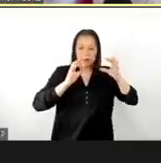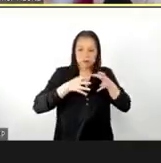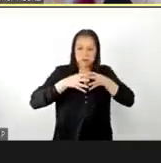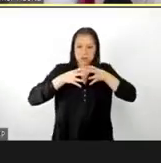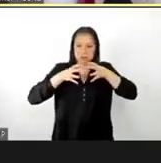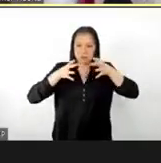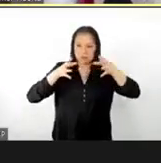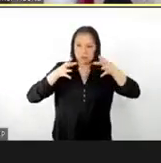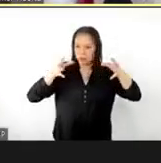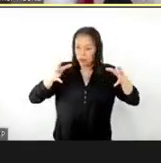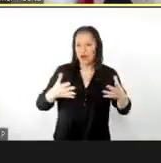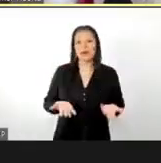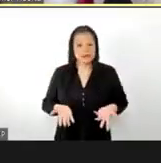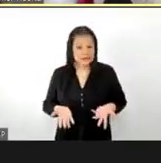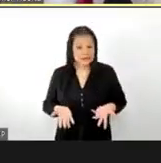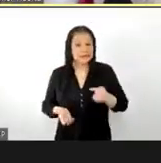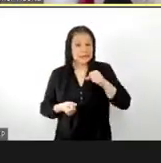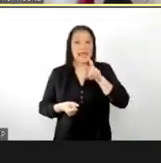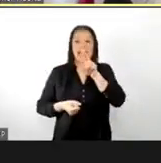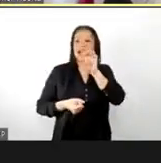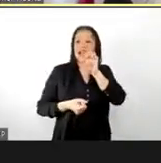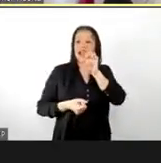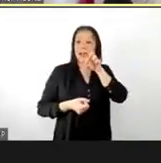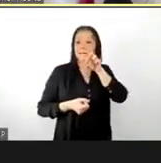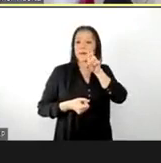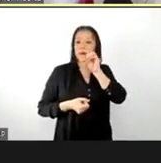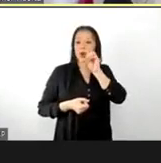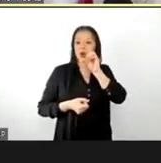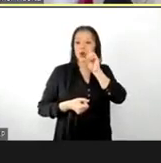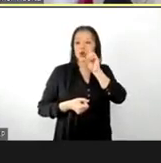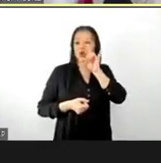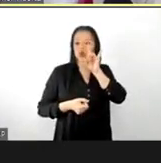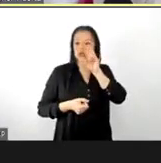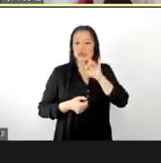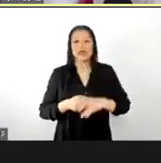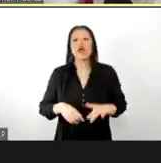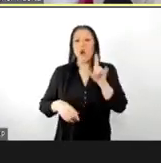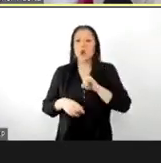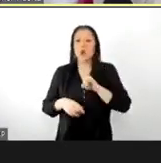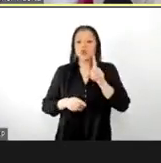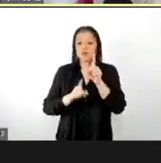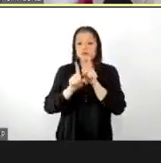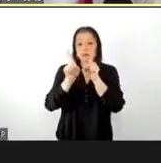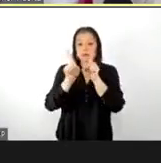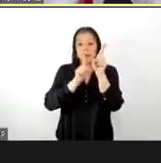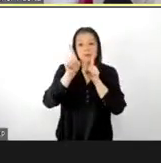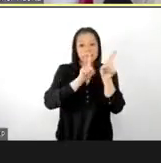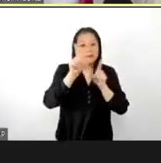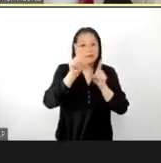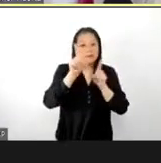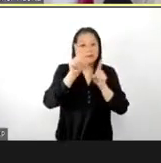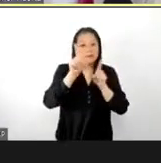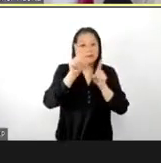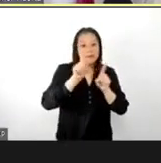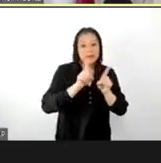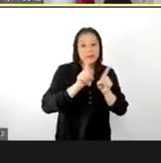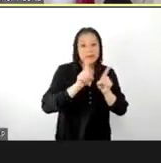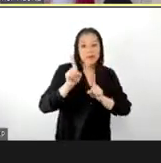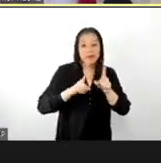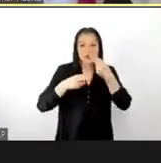sí se reproduce. Entonces, ya les dije, usan estas patitas, estas espigas, para entrar a la